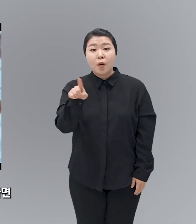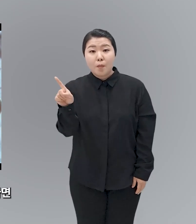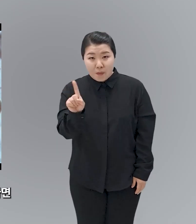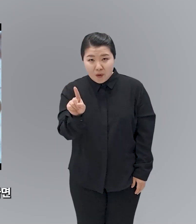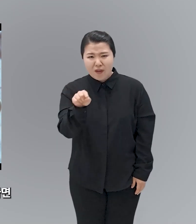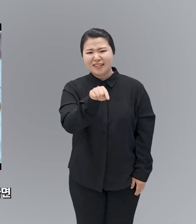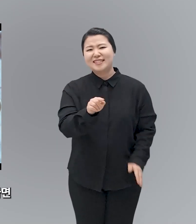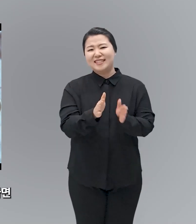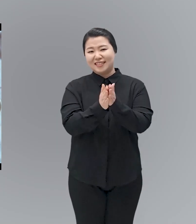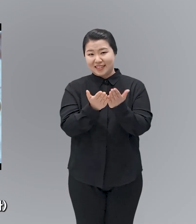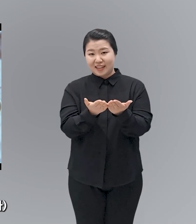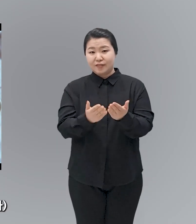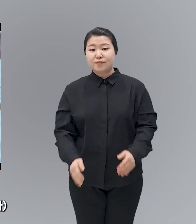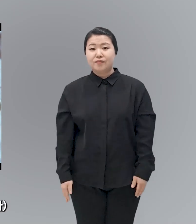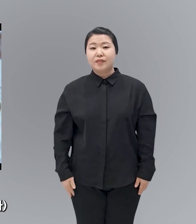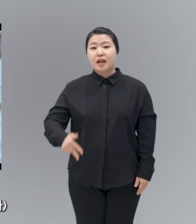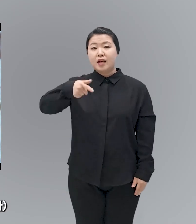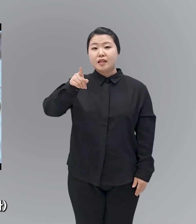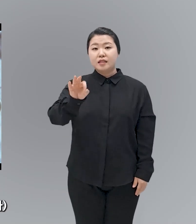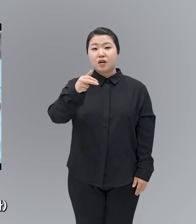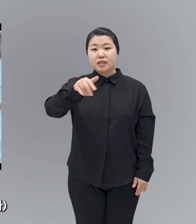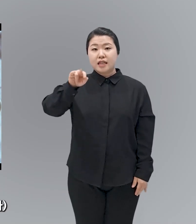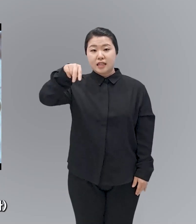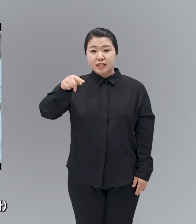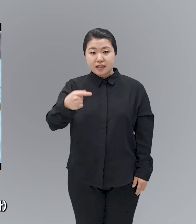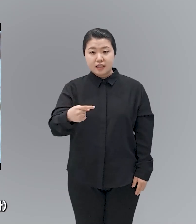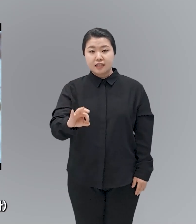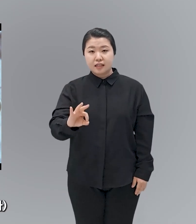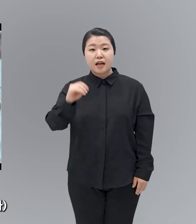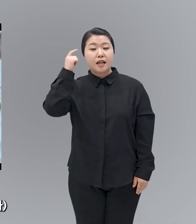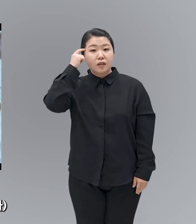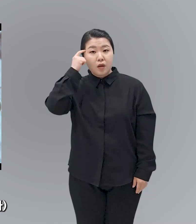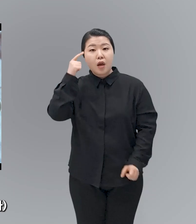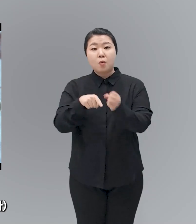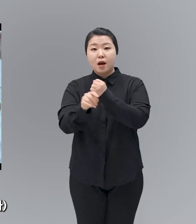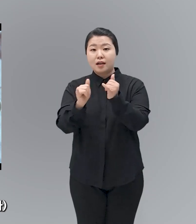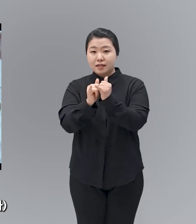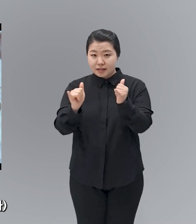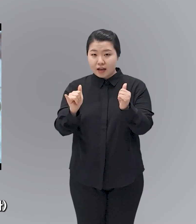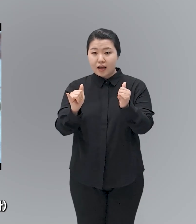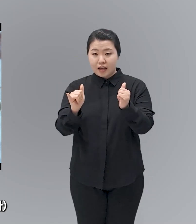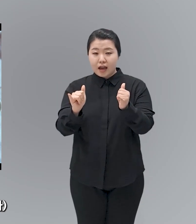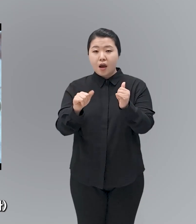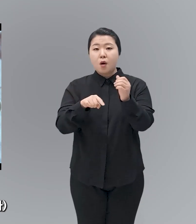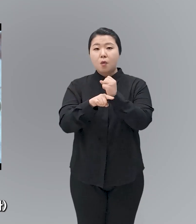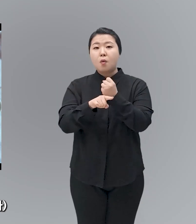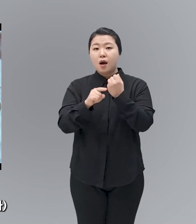only person I can be is the person I am. 애플이 세계 최초로 1조 달러 기업에 등극한 건